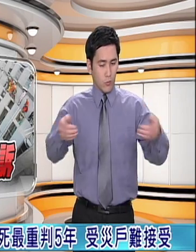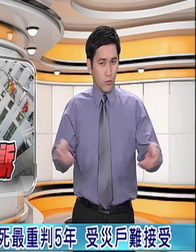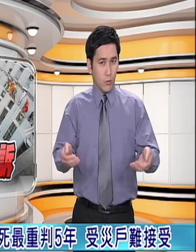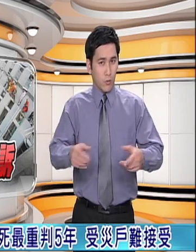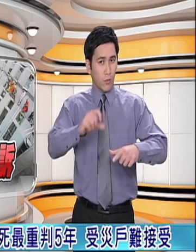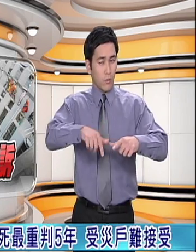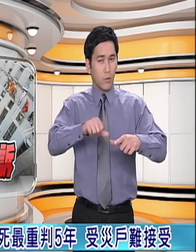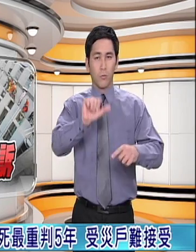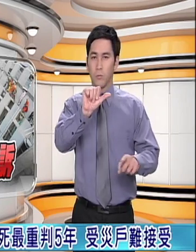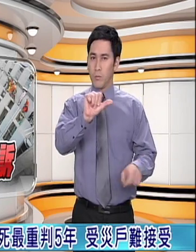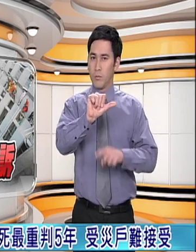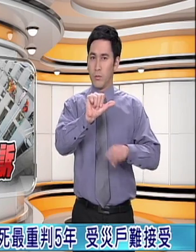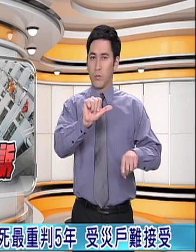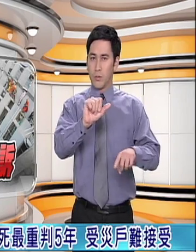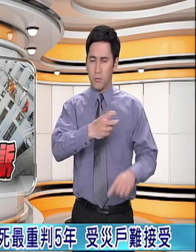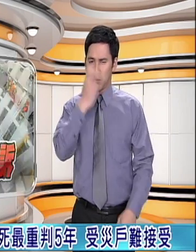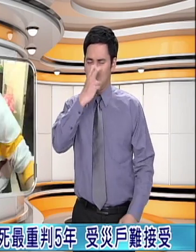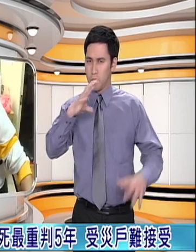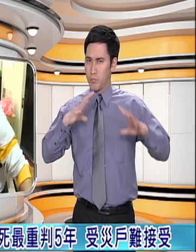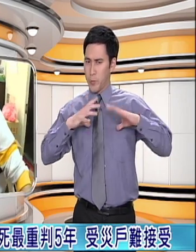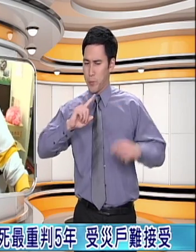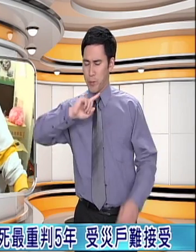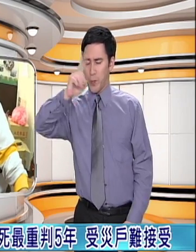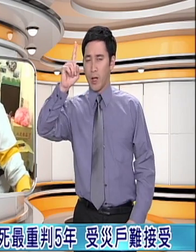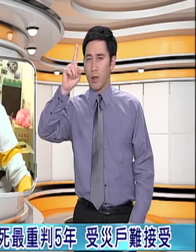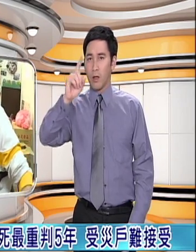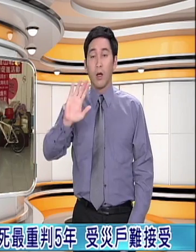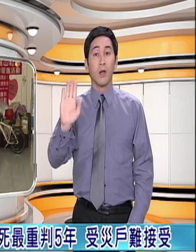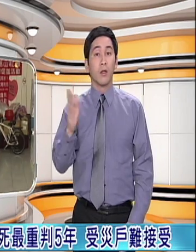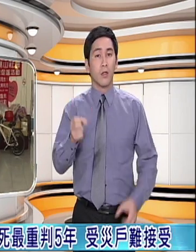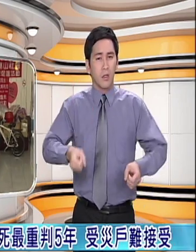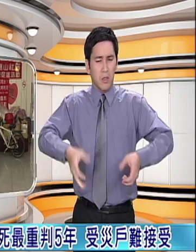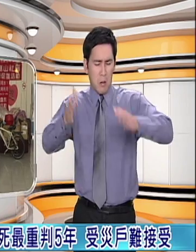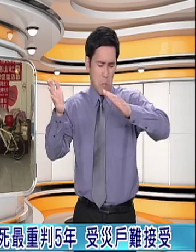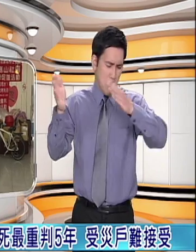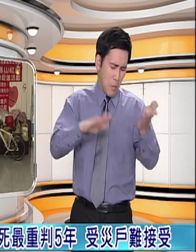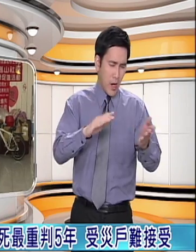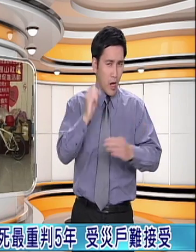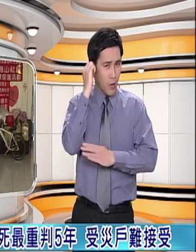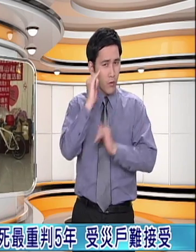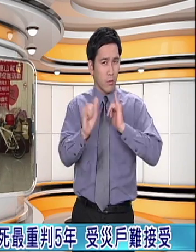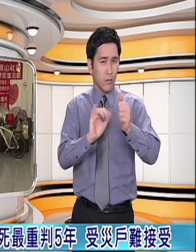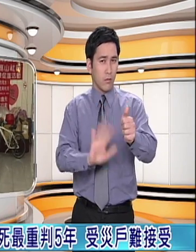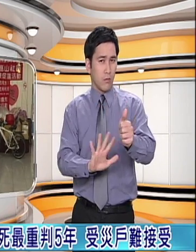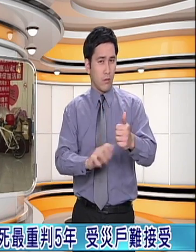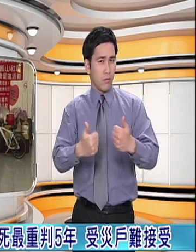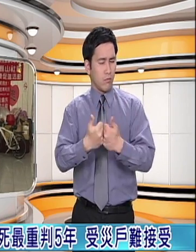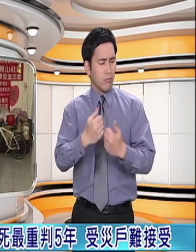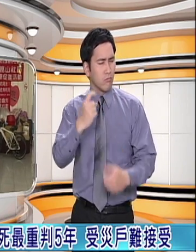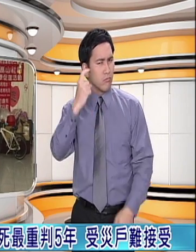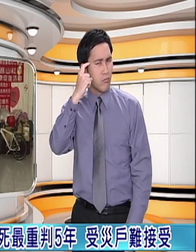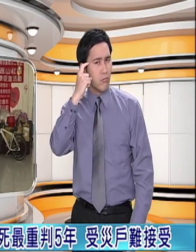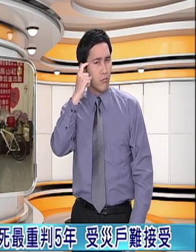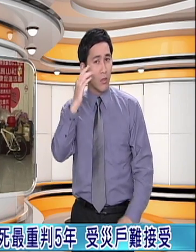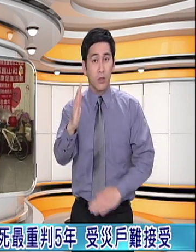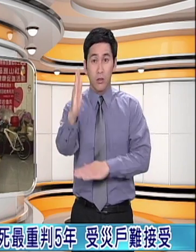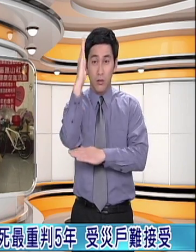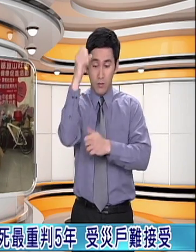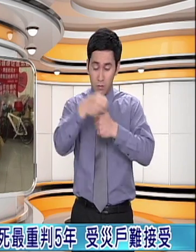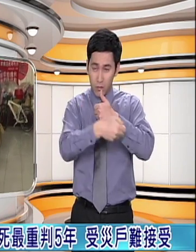检方起诉建商等五个人，不过围观受灾户委员会表示，全案没有任何公职人